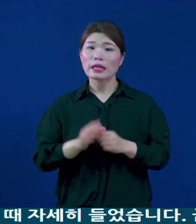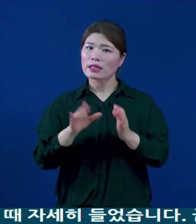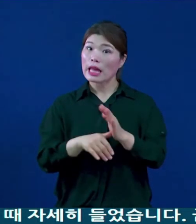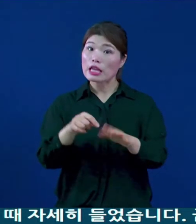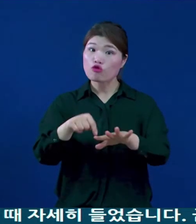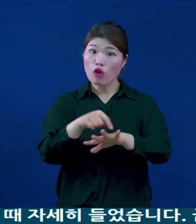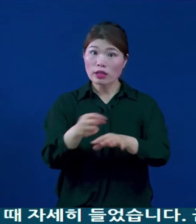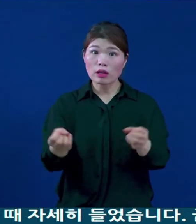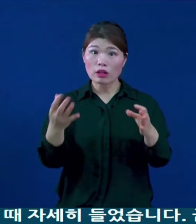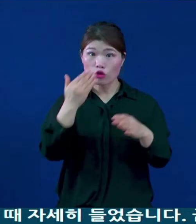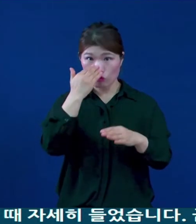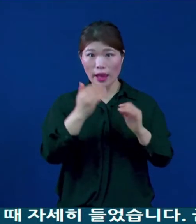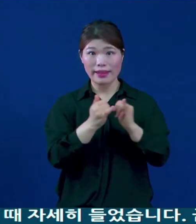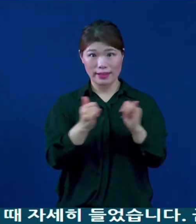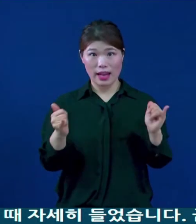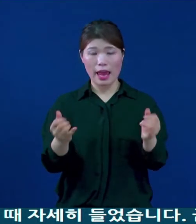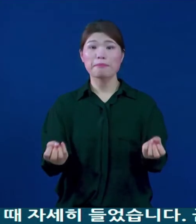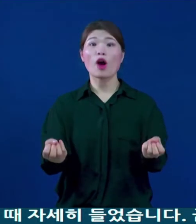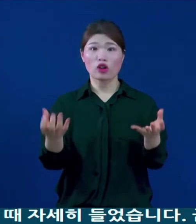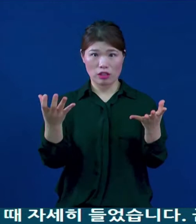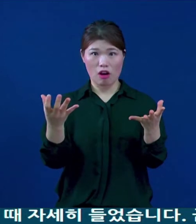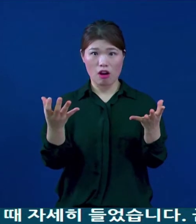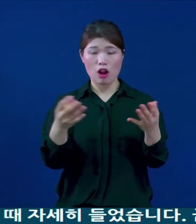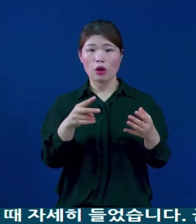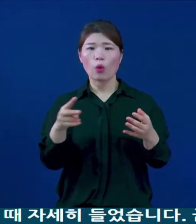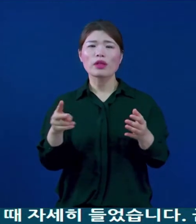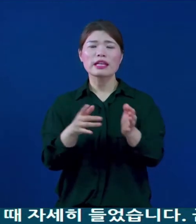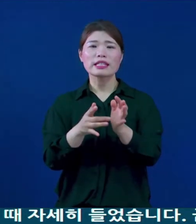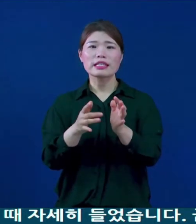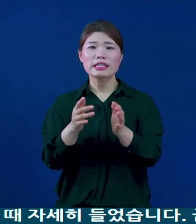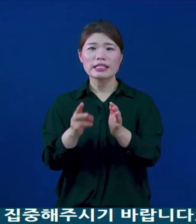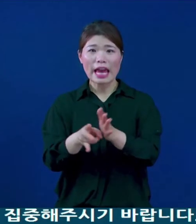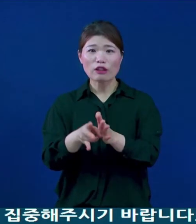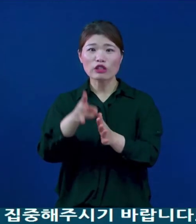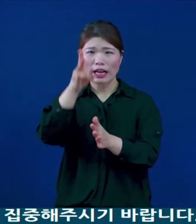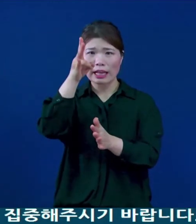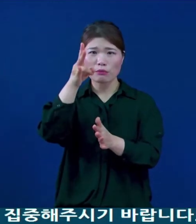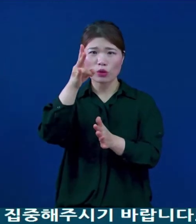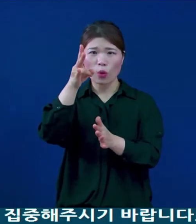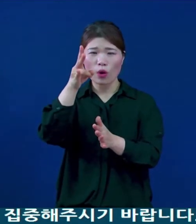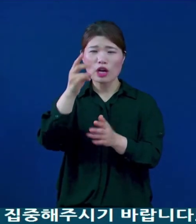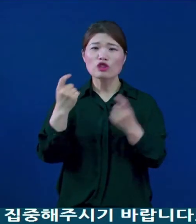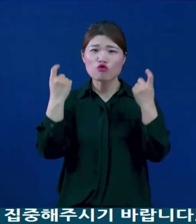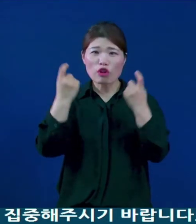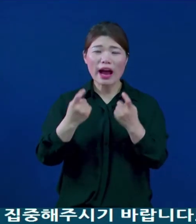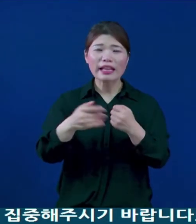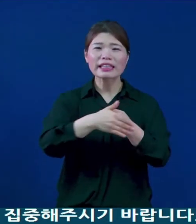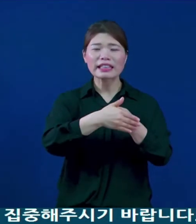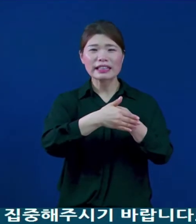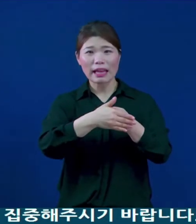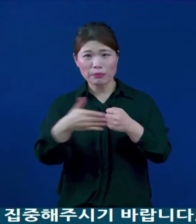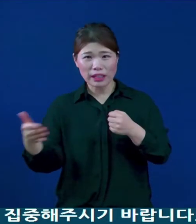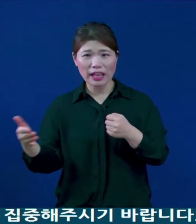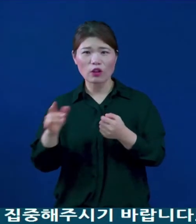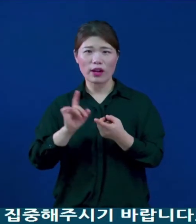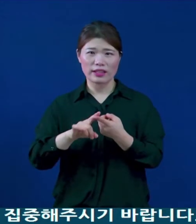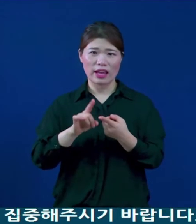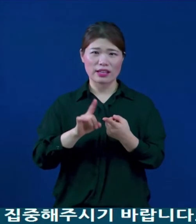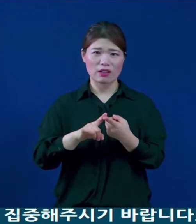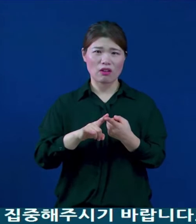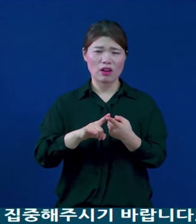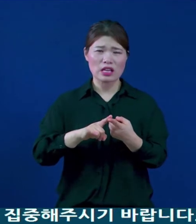6월절은 유대인들의 명절, 곧 예루살렘으로 순례하는 절기이기 때문에 이 지역 저 지역에서